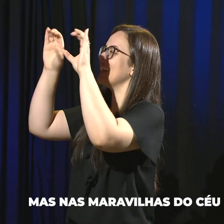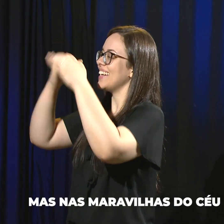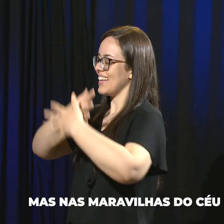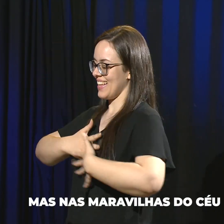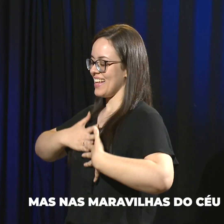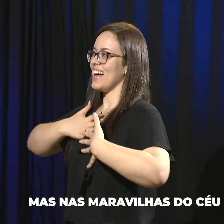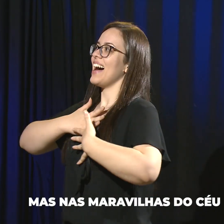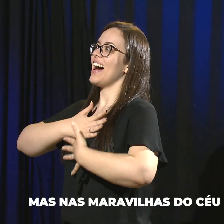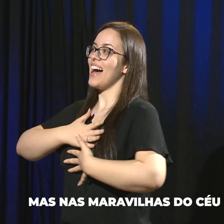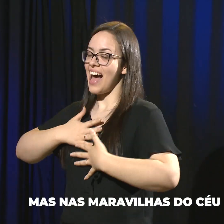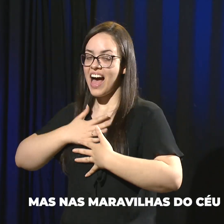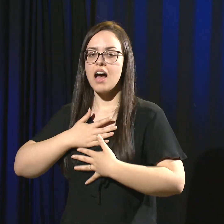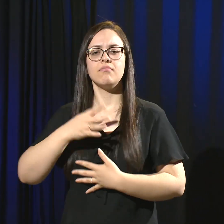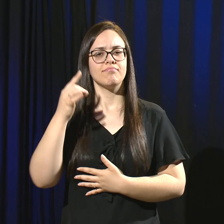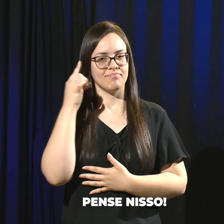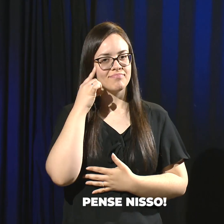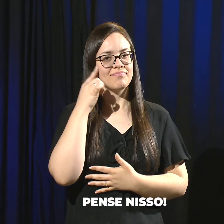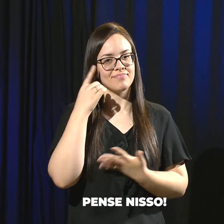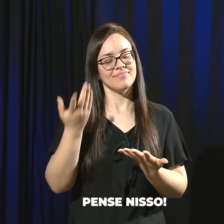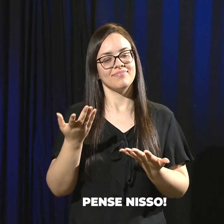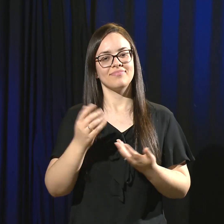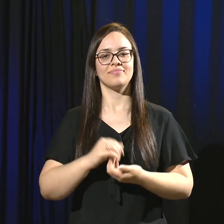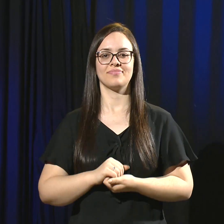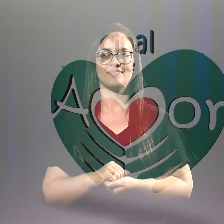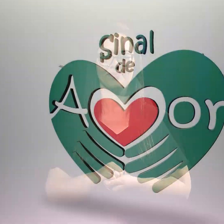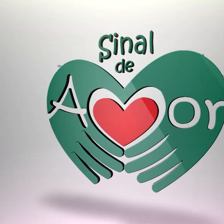Maravilhas do céu Pense nisso